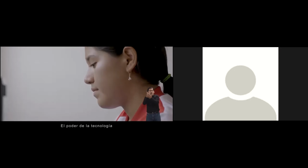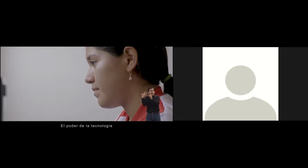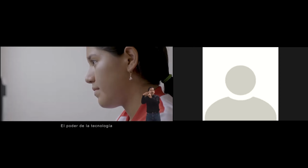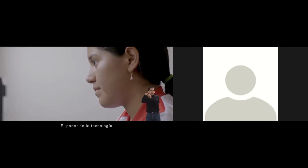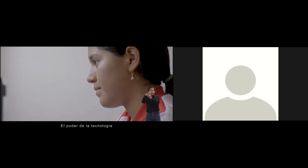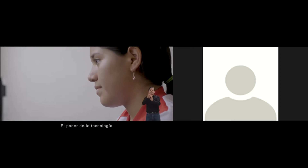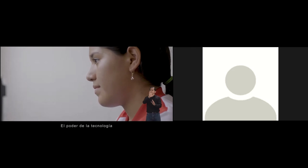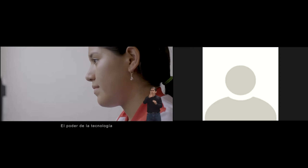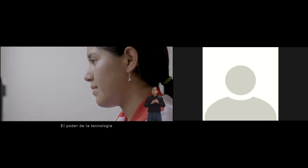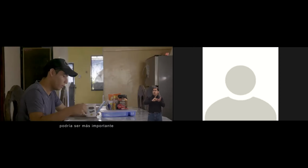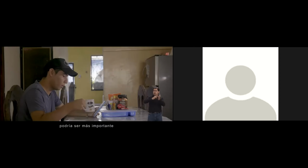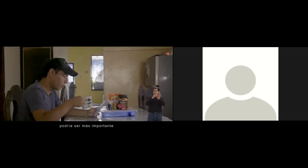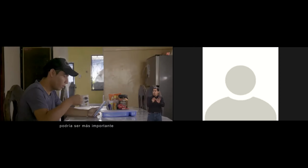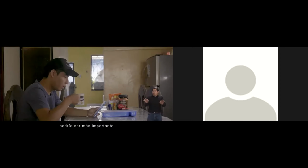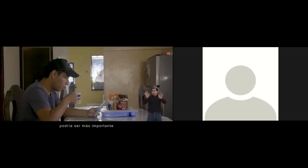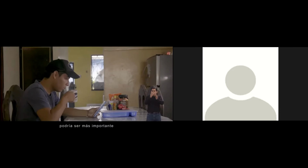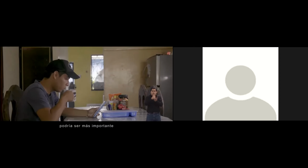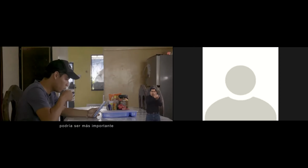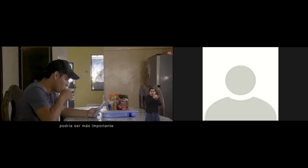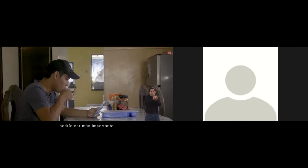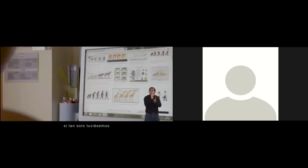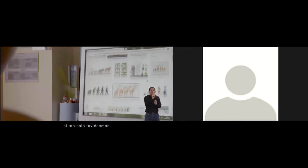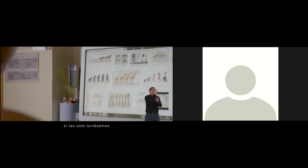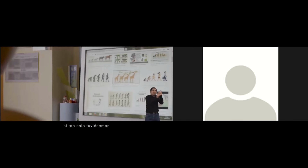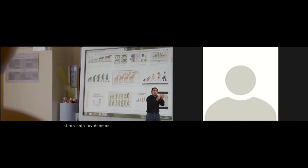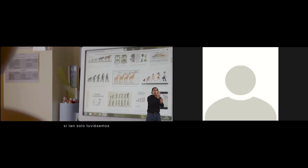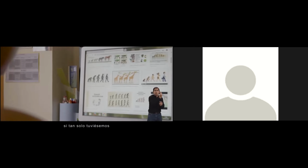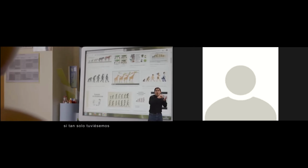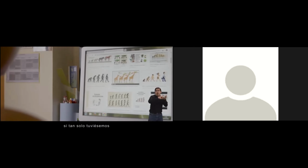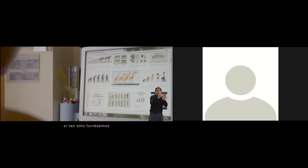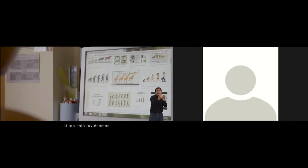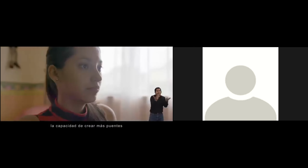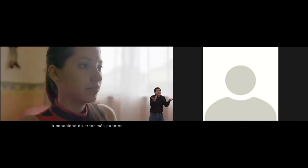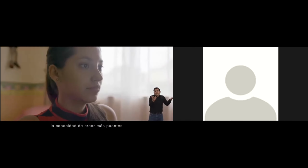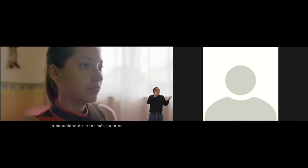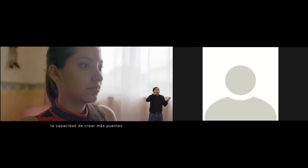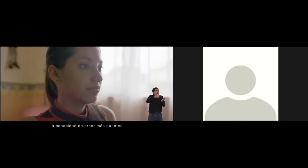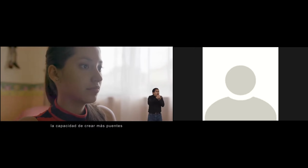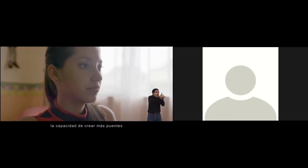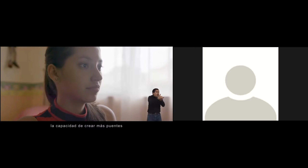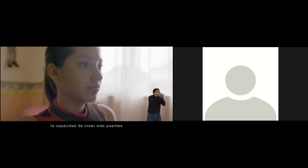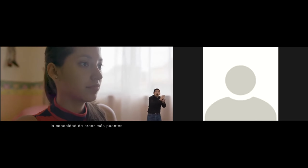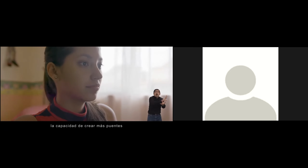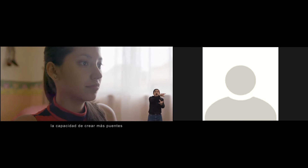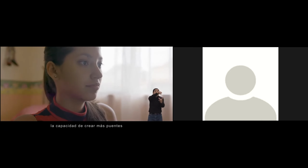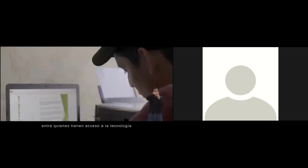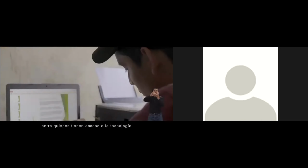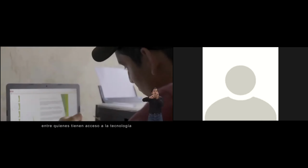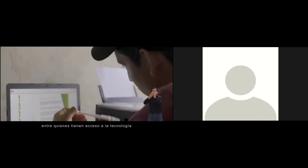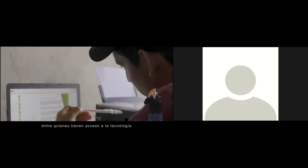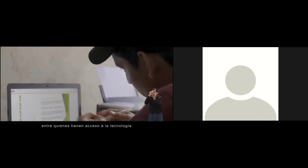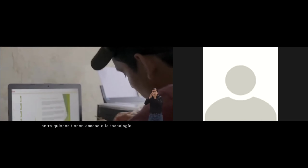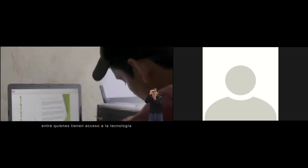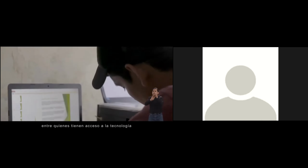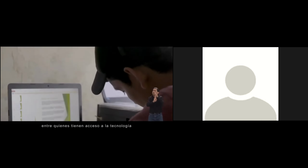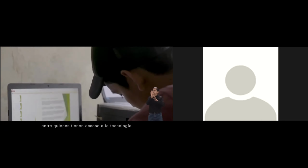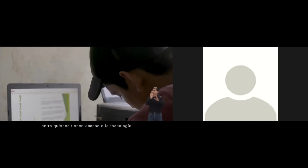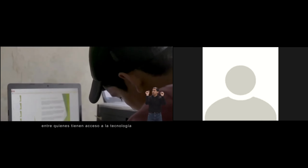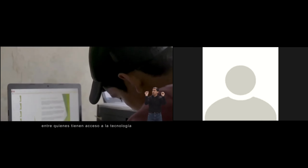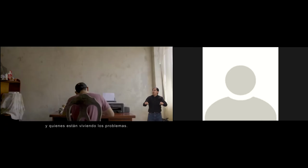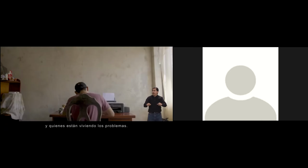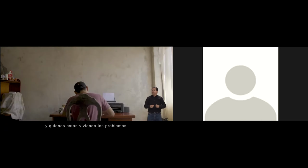El poder de la tecnología podría ser mucho más importante si tan solo tuviésemos la capacidad de crear más puentes entre quienes tienen el acceso a